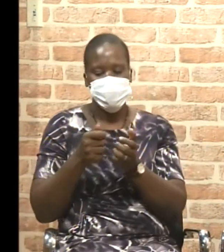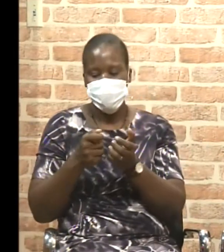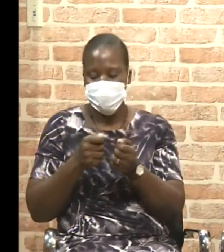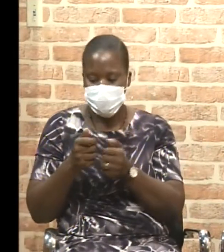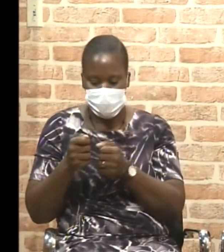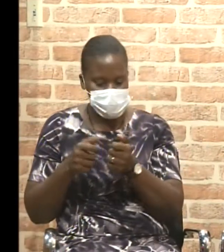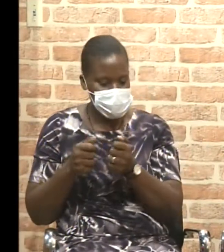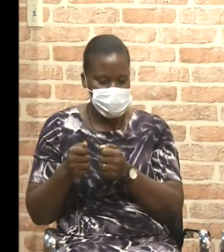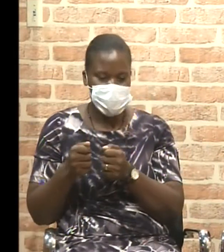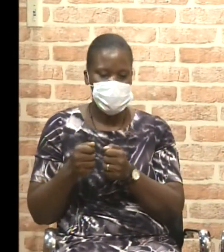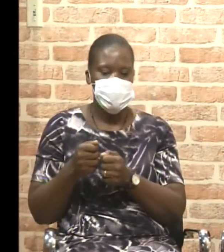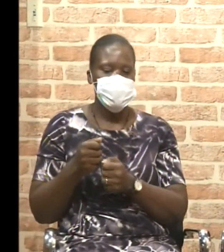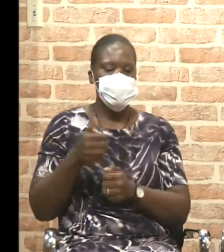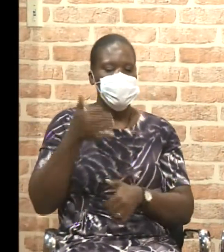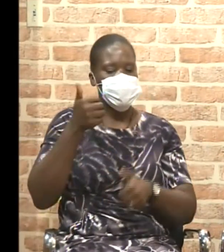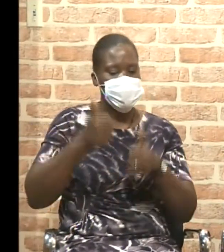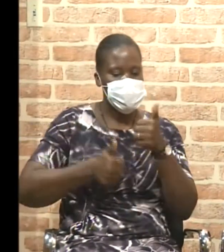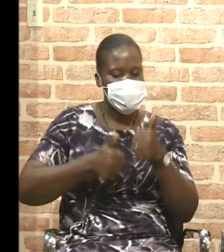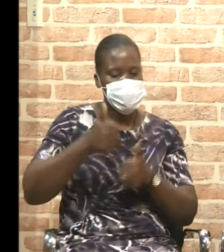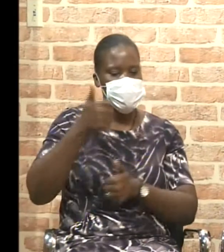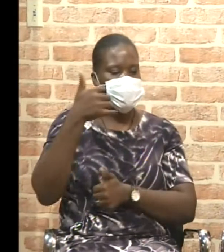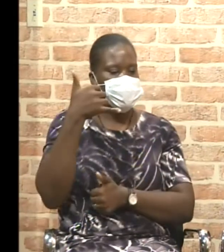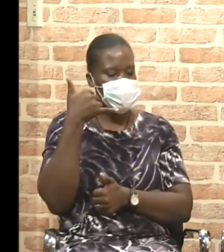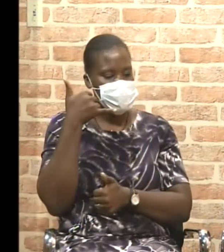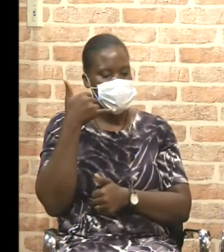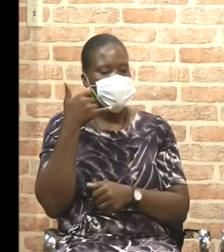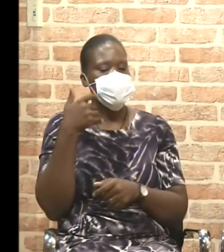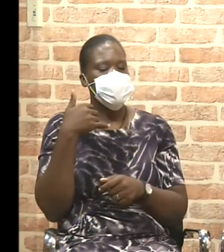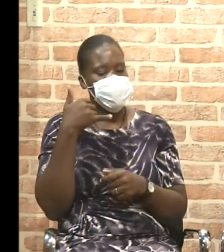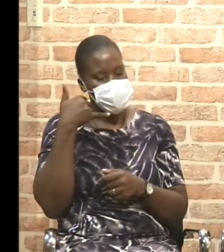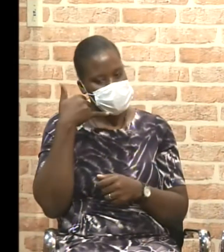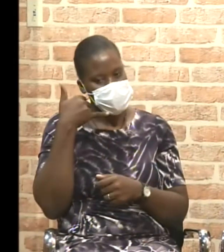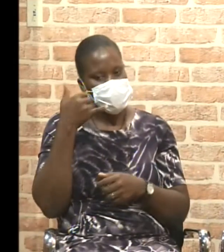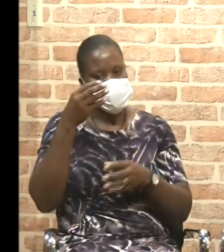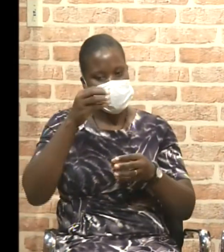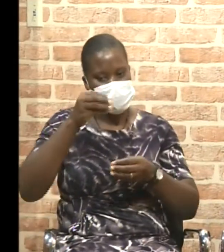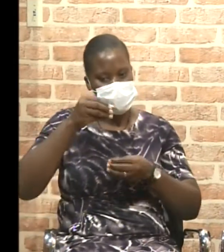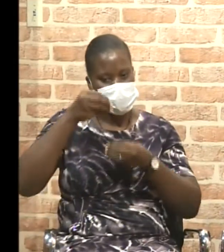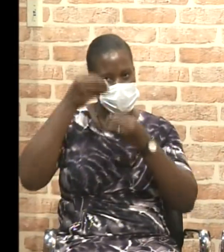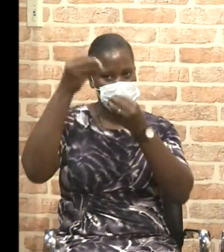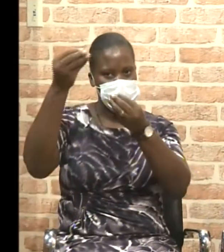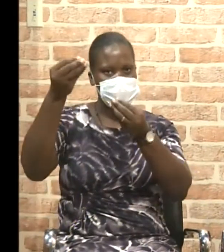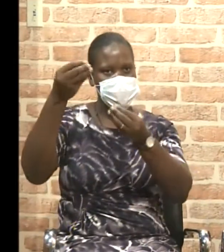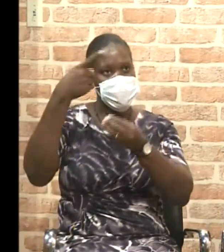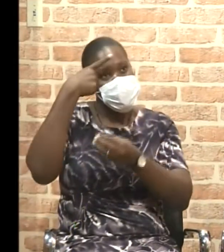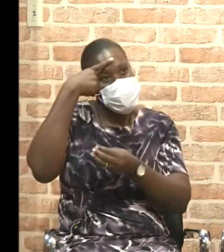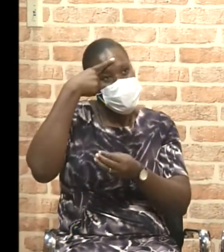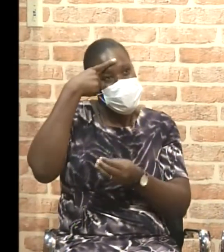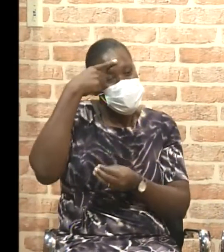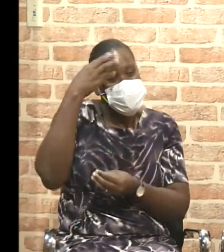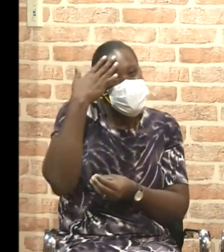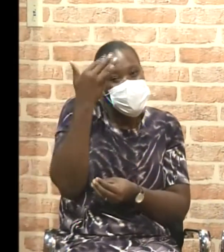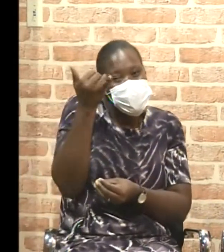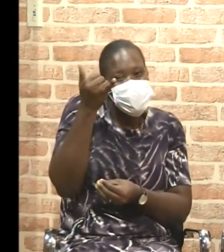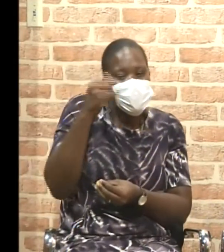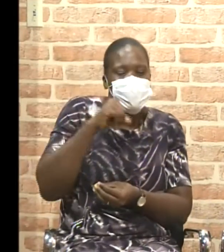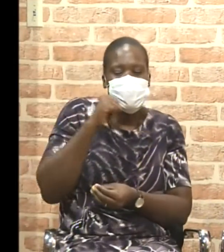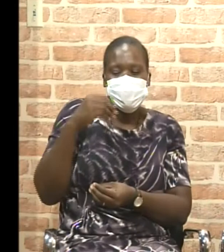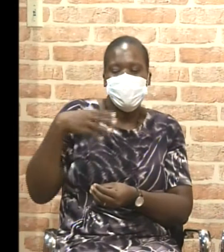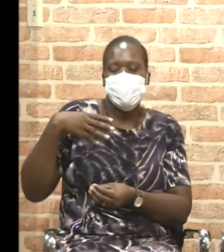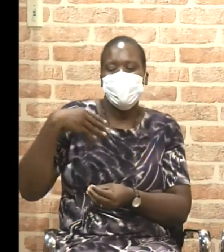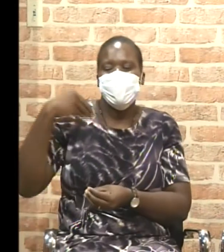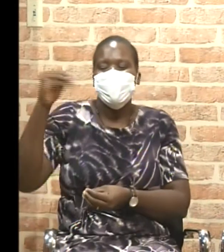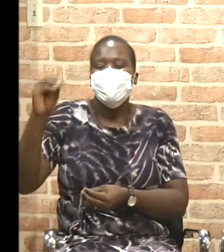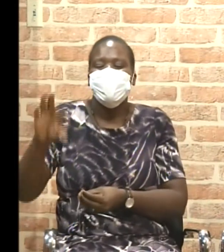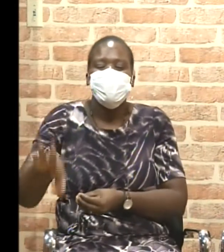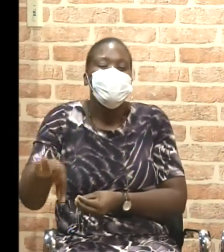direct, parce que nous faisons directement et il y a des gens qui relaient, qui baillent les informations. Pourquoi ça ne va pas joindre tout côté? Pour qui ça ne va pas joindre,